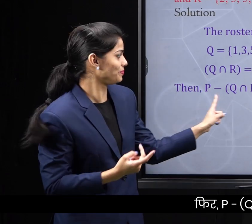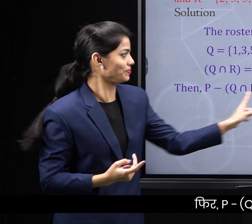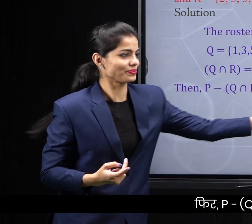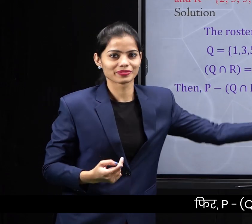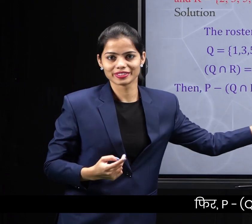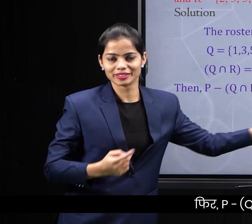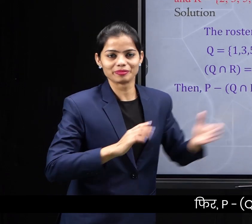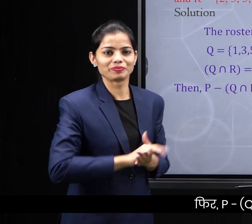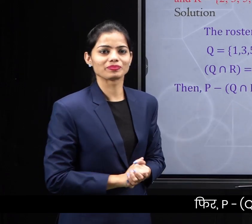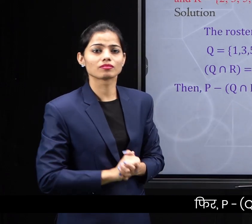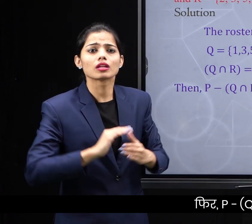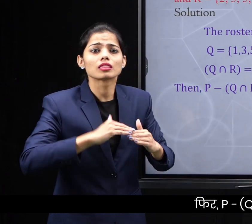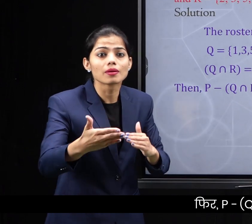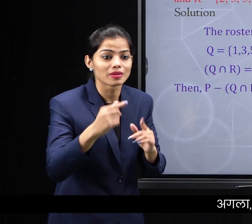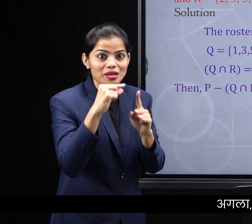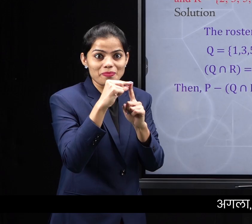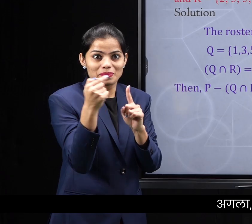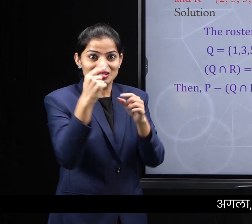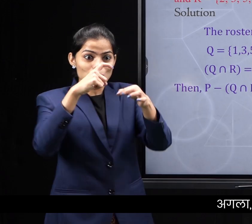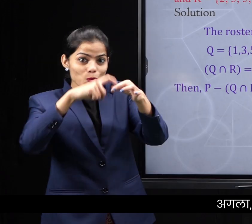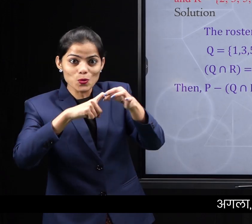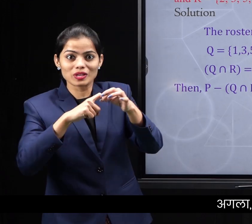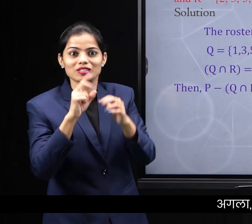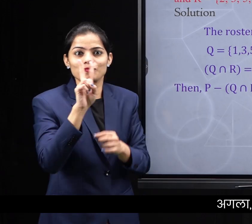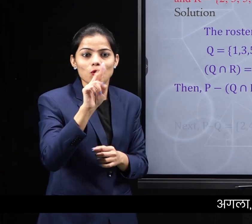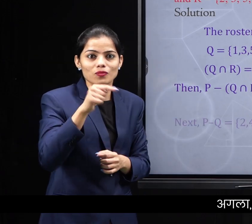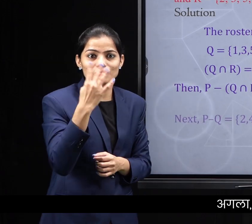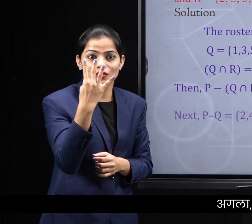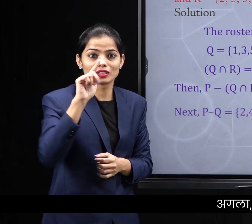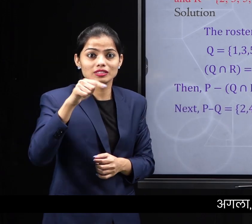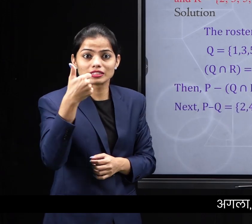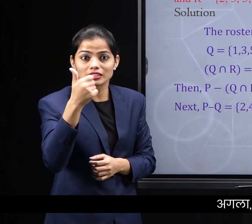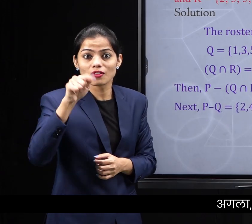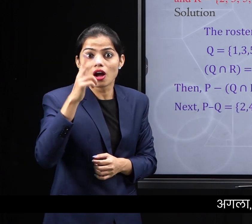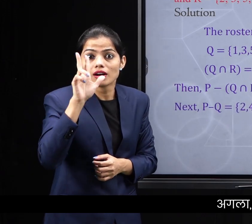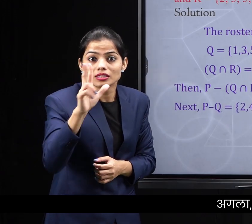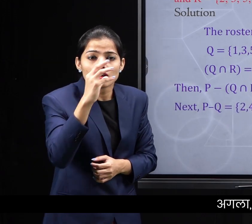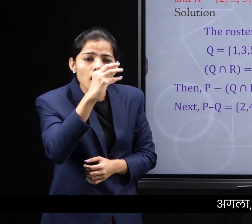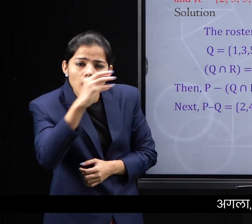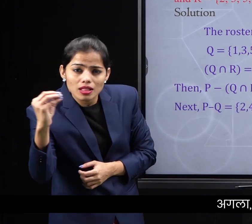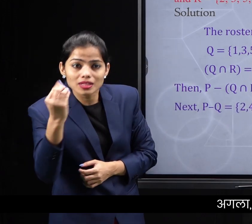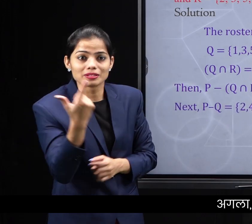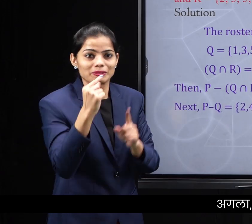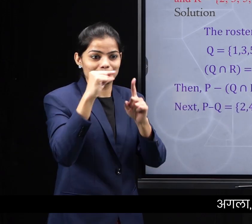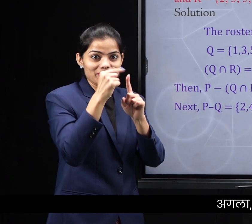and 1। अगला P minus Q is equals to 2, 4, 6, 8 और